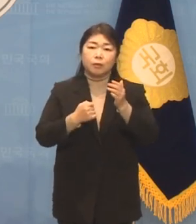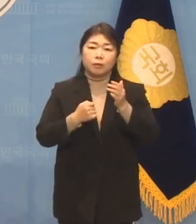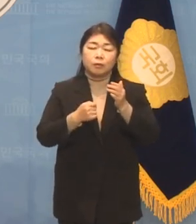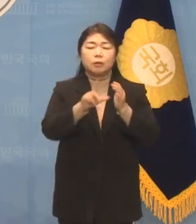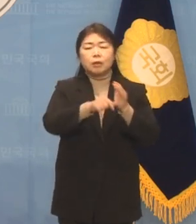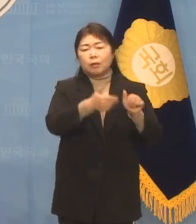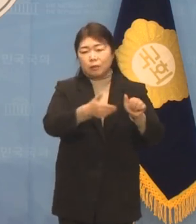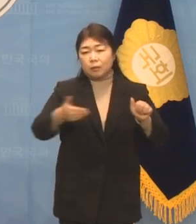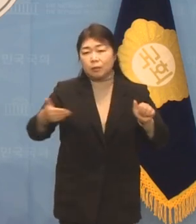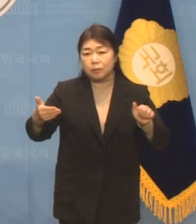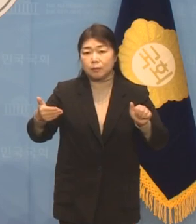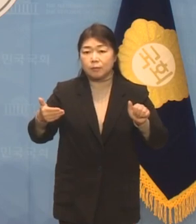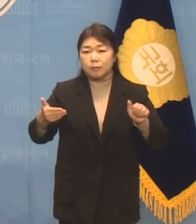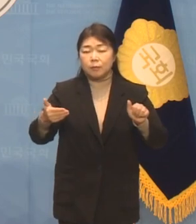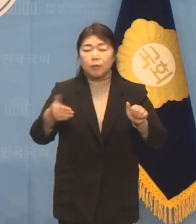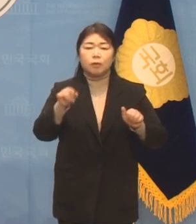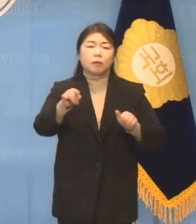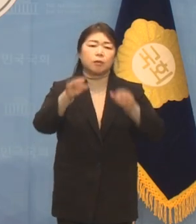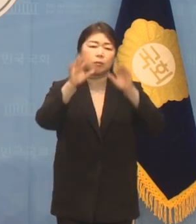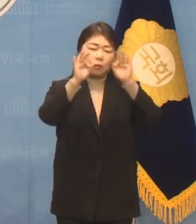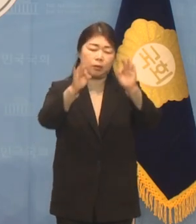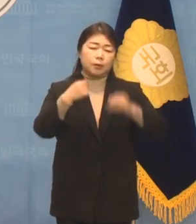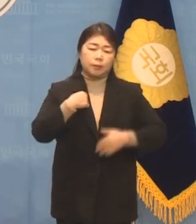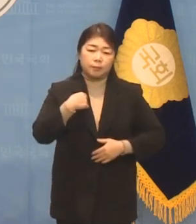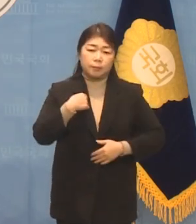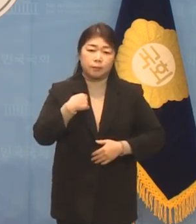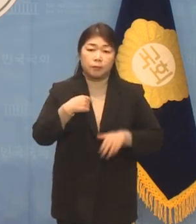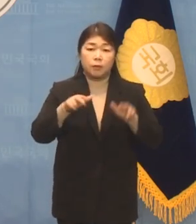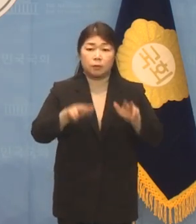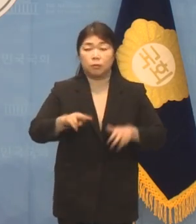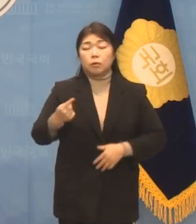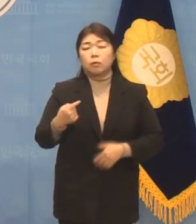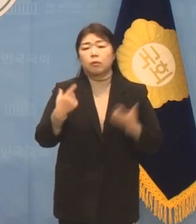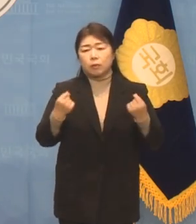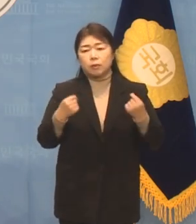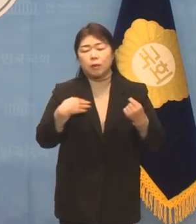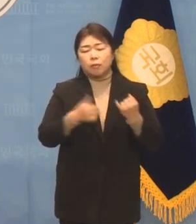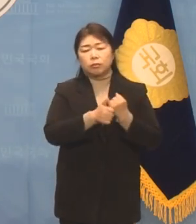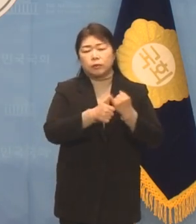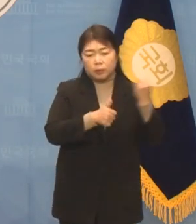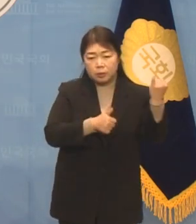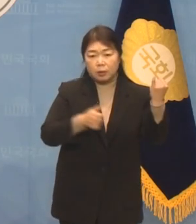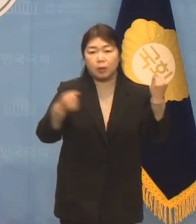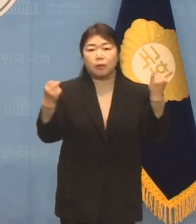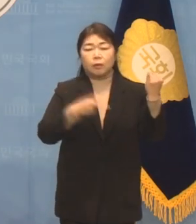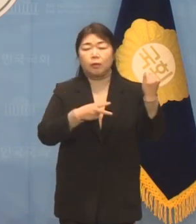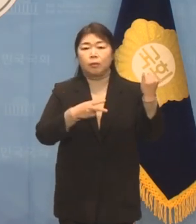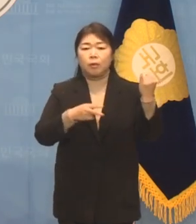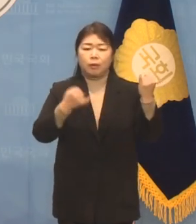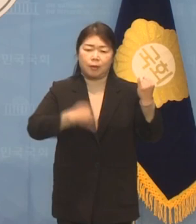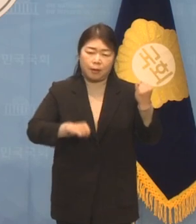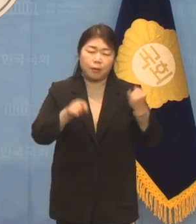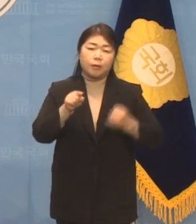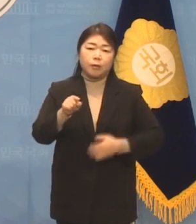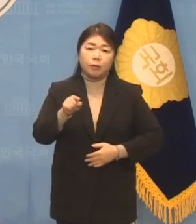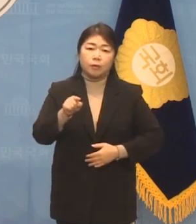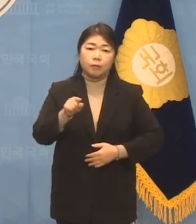수밖에 없었던 것에 저는 지금도 제 집사람과 그리고